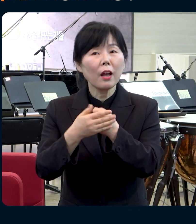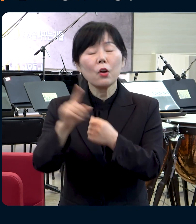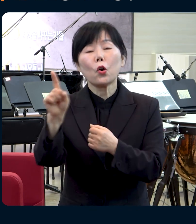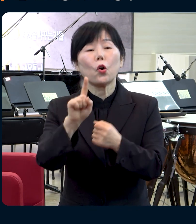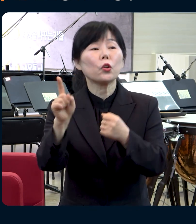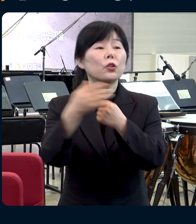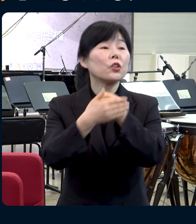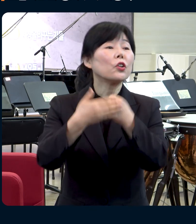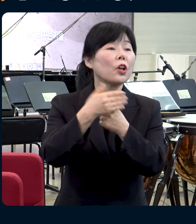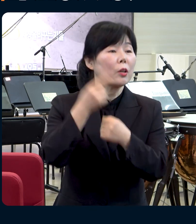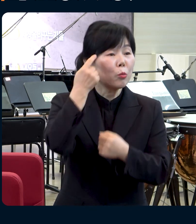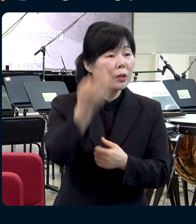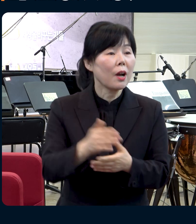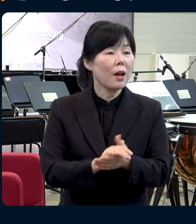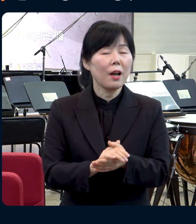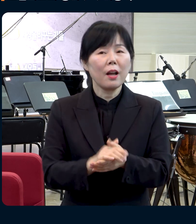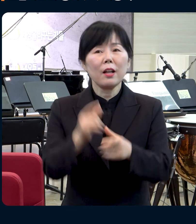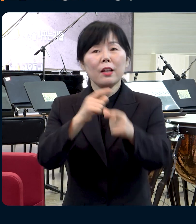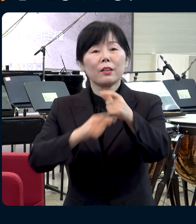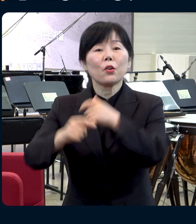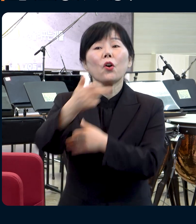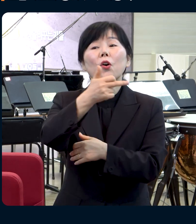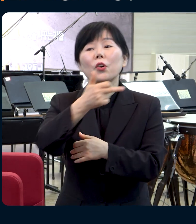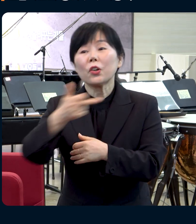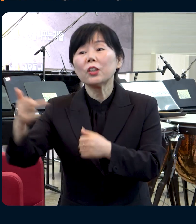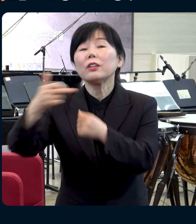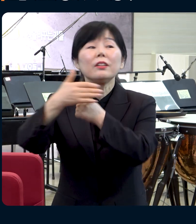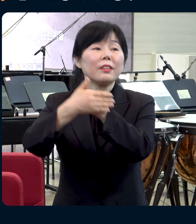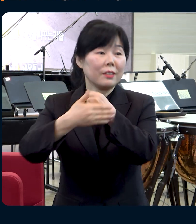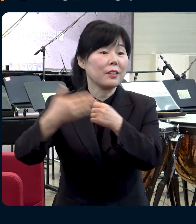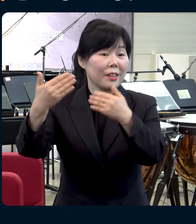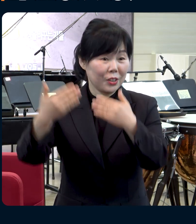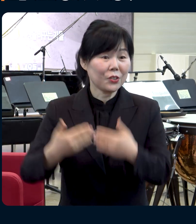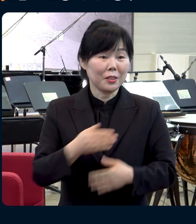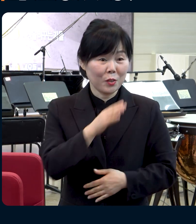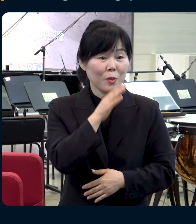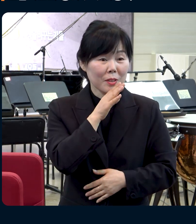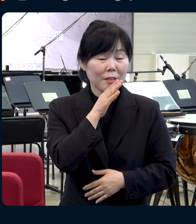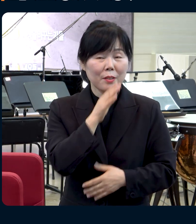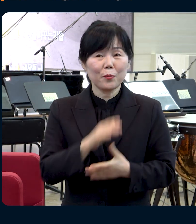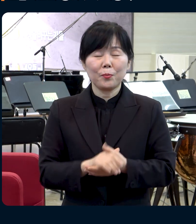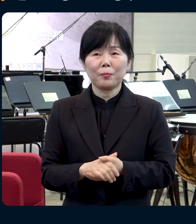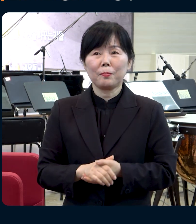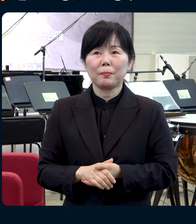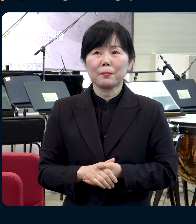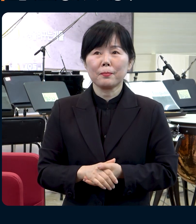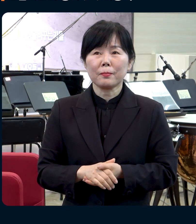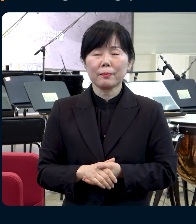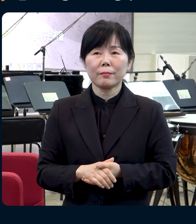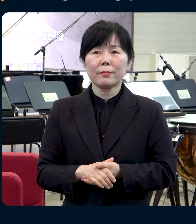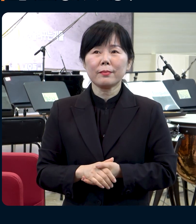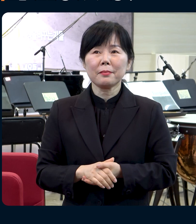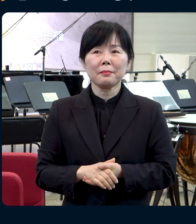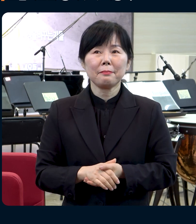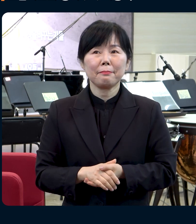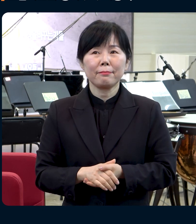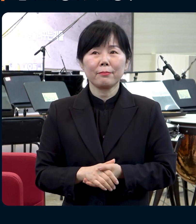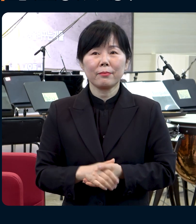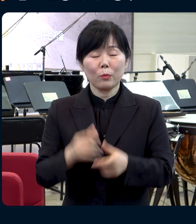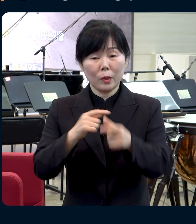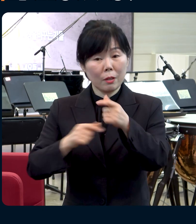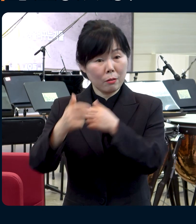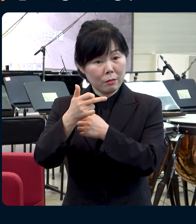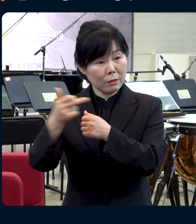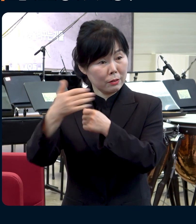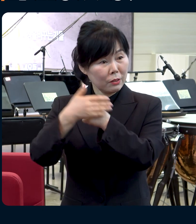어떤 은혜입니까? 안 들린다니까. 어떤 은혜라고요? 더 큰 은혜가 있다는 것입니다. 근데 여러분, 이 더